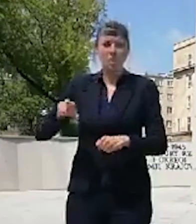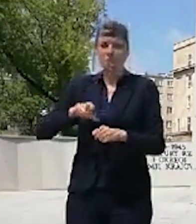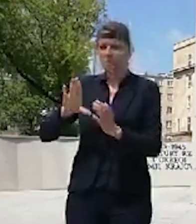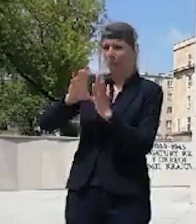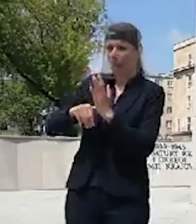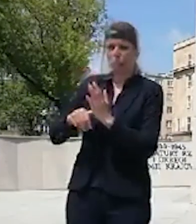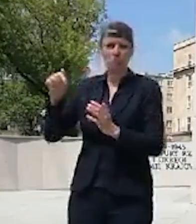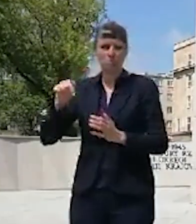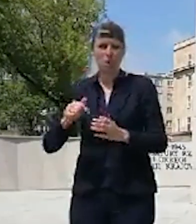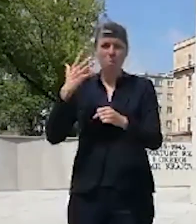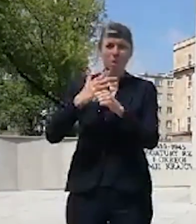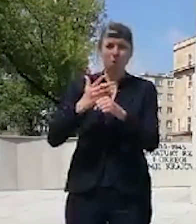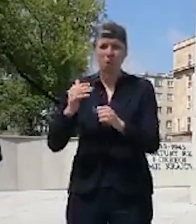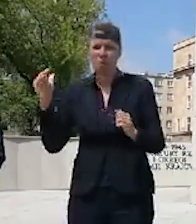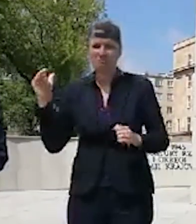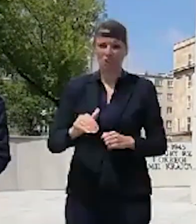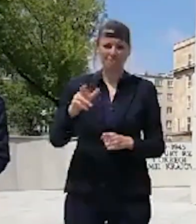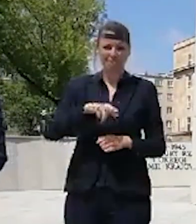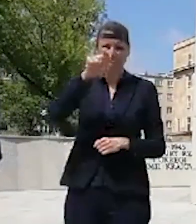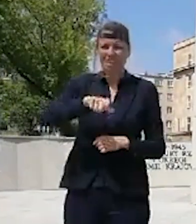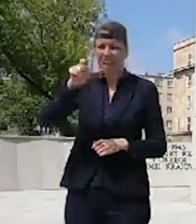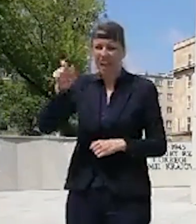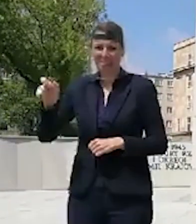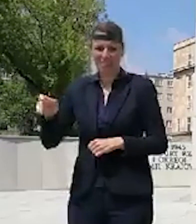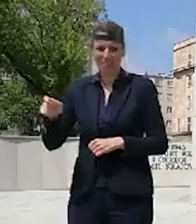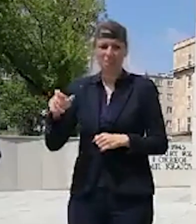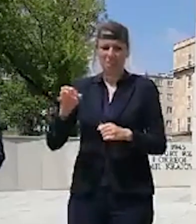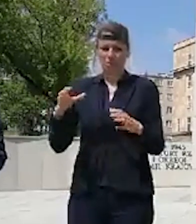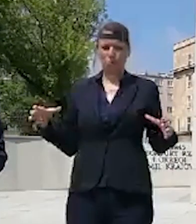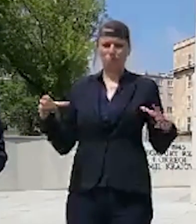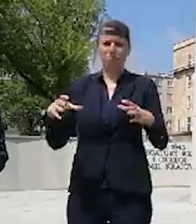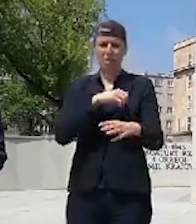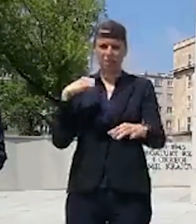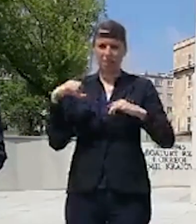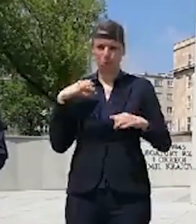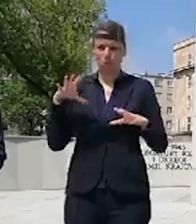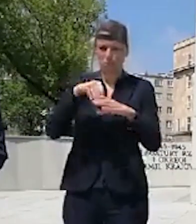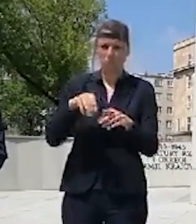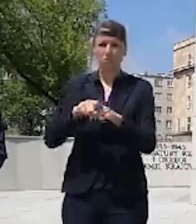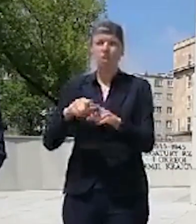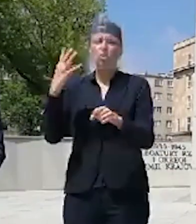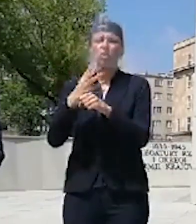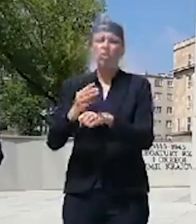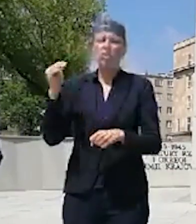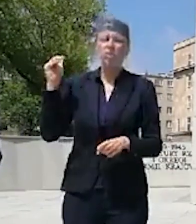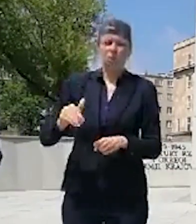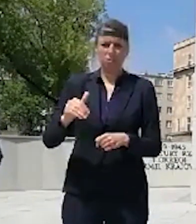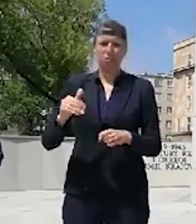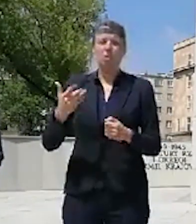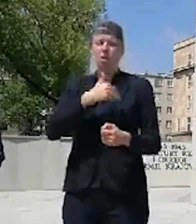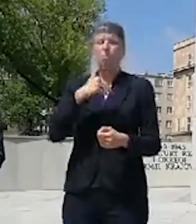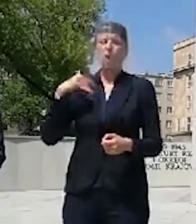50 tysiącach radnych różnych szczebli, którzy dzisiaj ten samorząd tworzą, o tych 40 tysiącach sołectw, które w Polsce